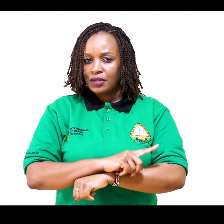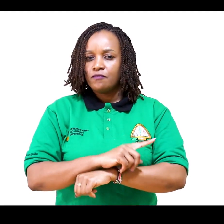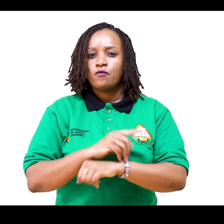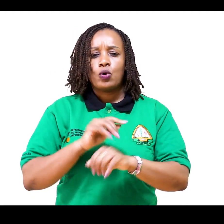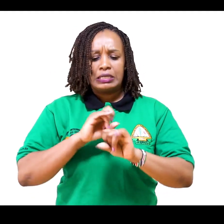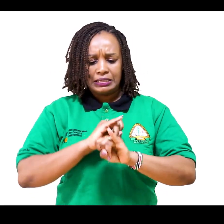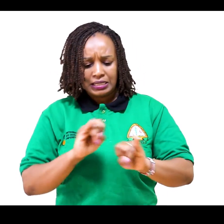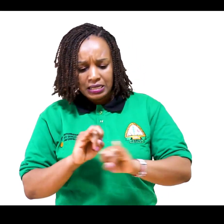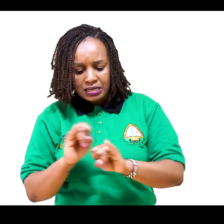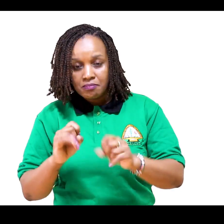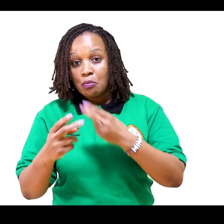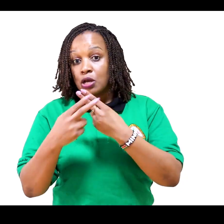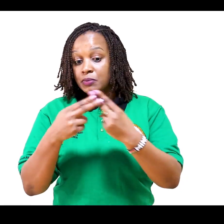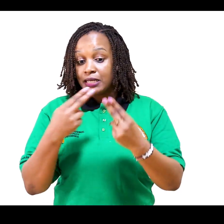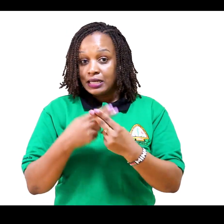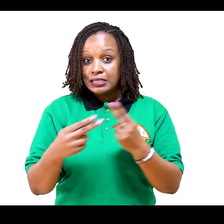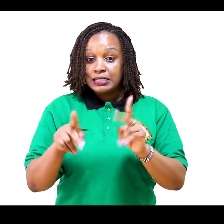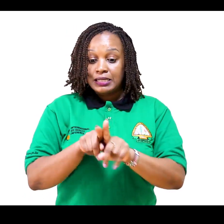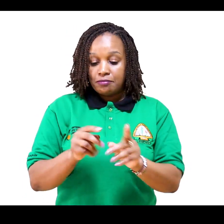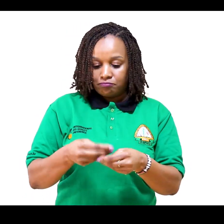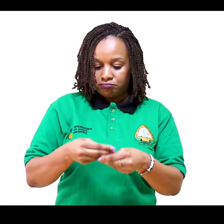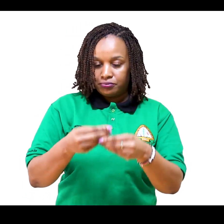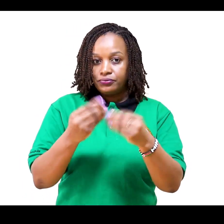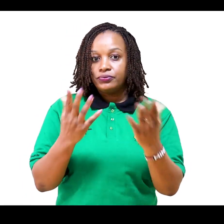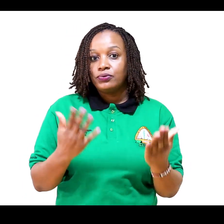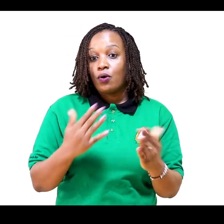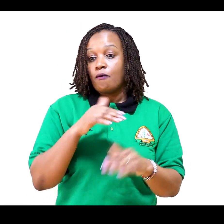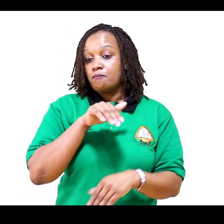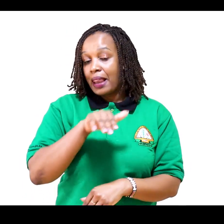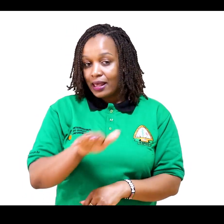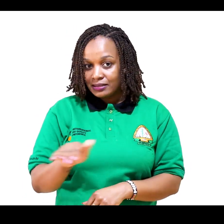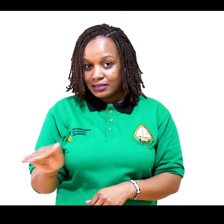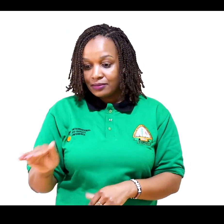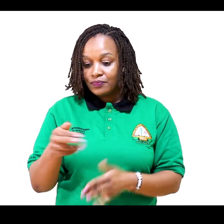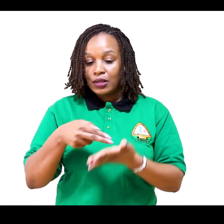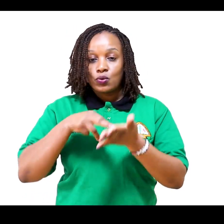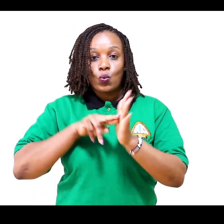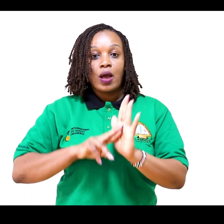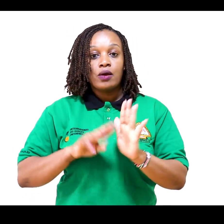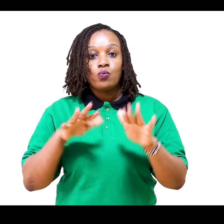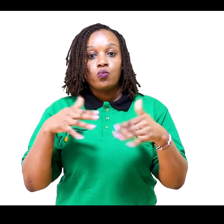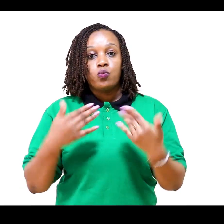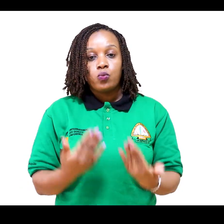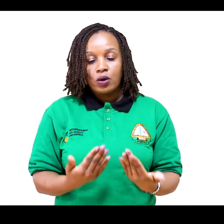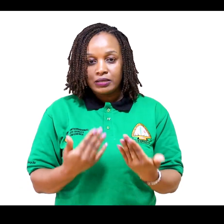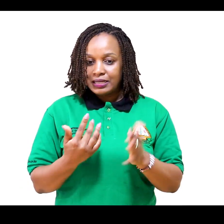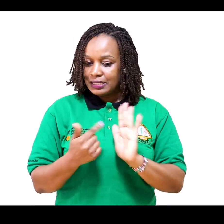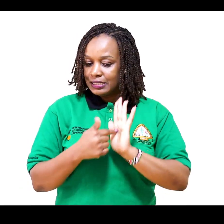Kwa kusafisha virusi, kuzidisha na usambazaji wa mimea, mahitaji ni mapokezi ya